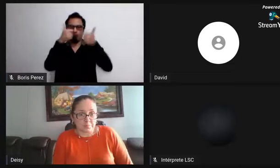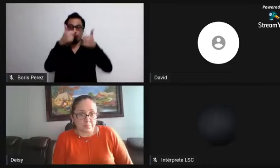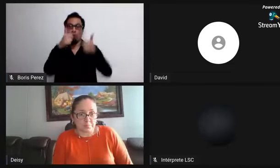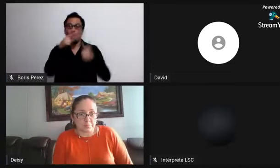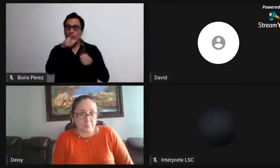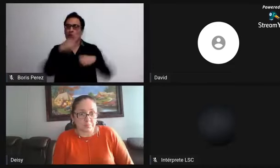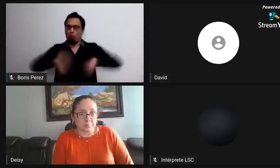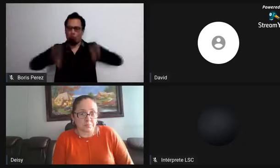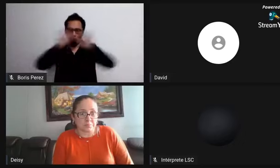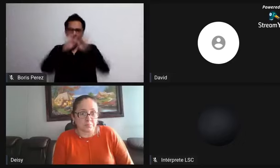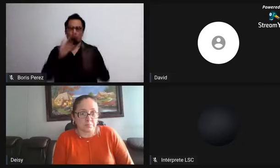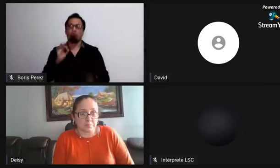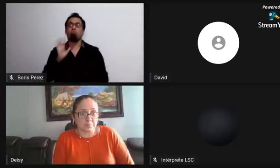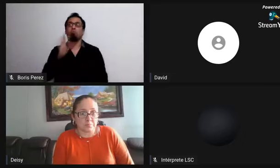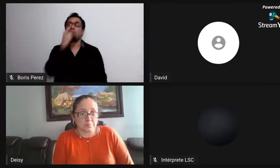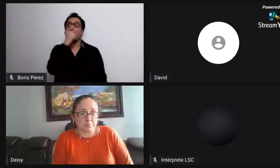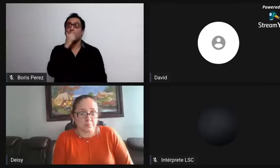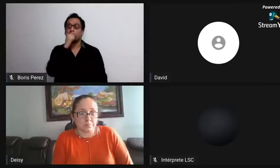están?